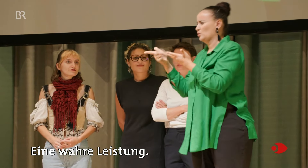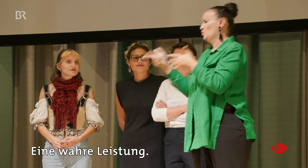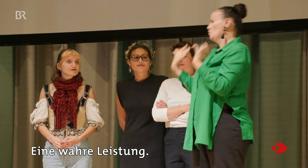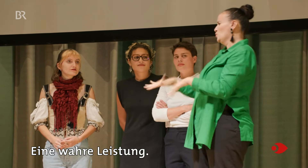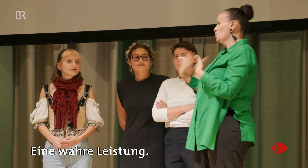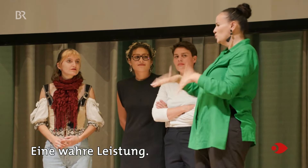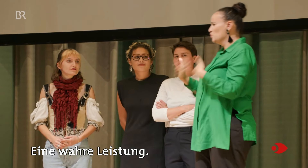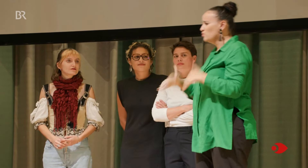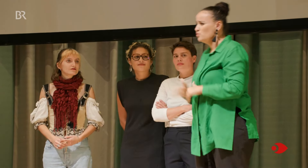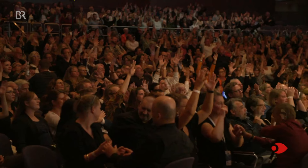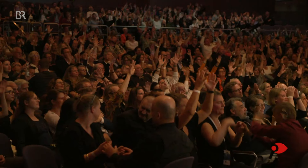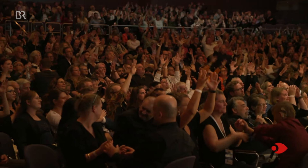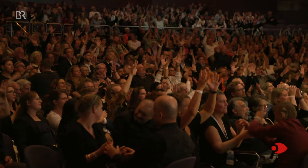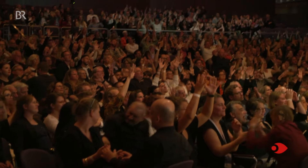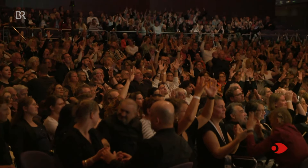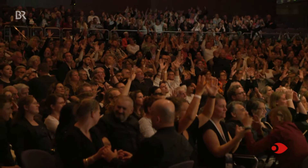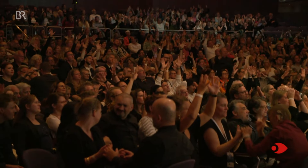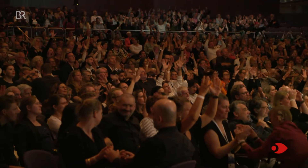Leistung.